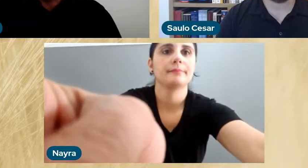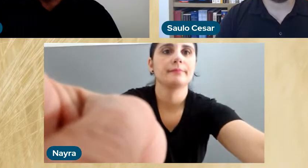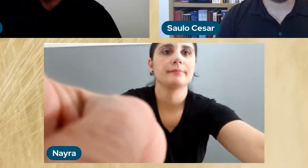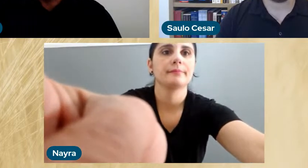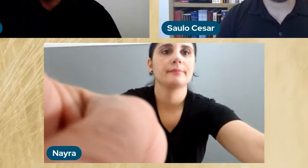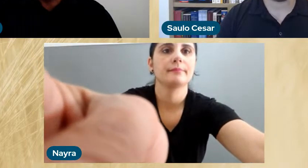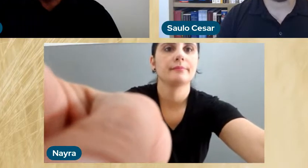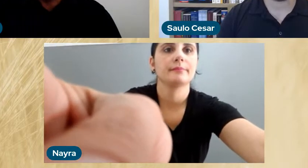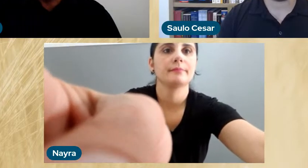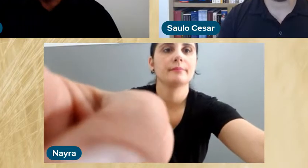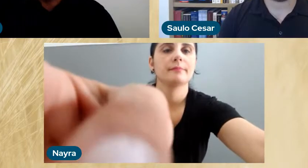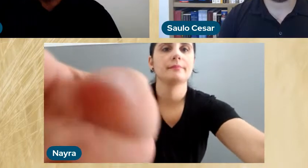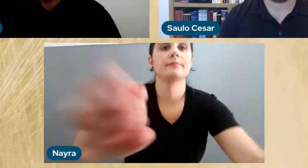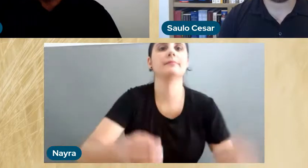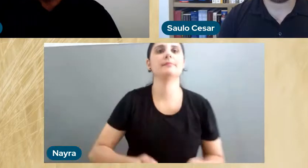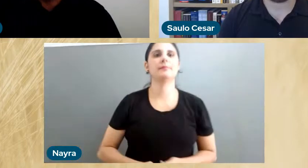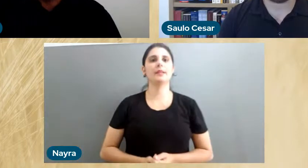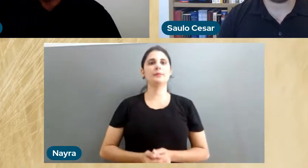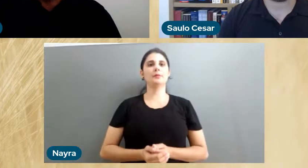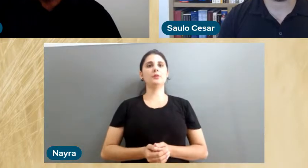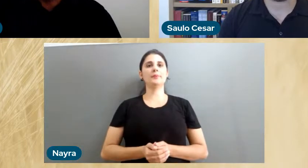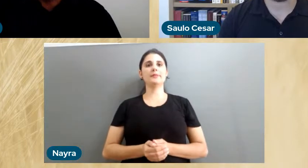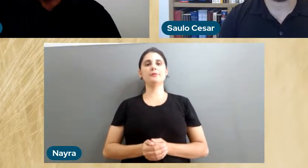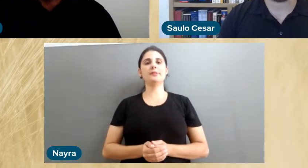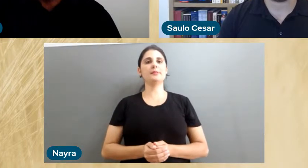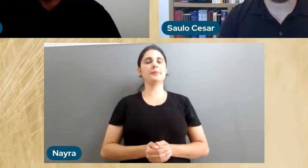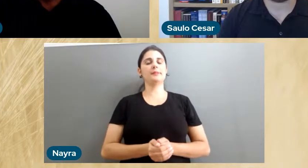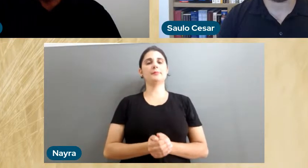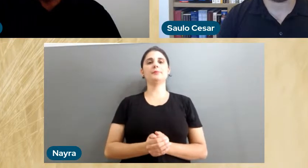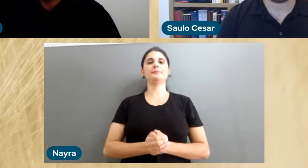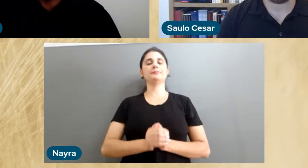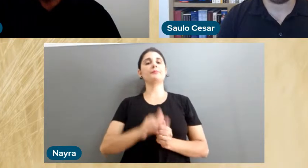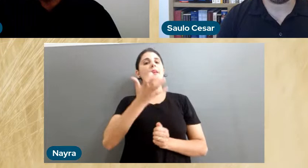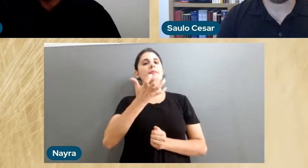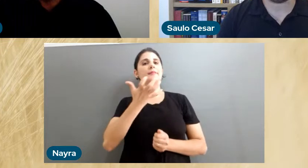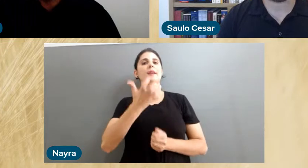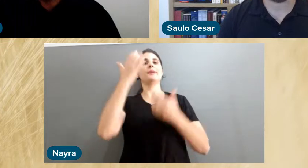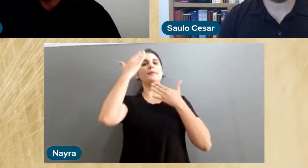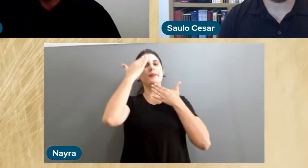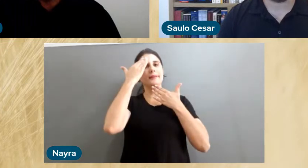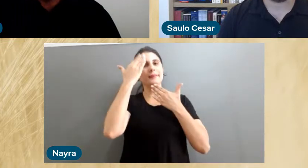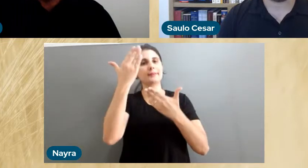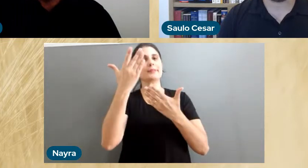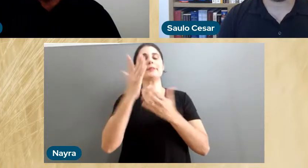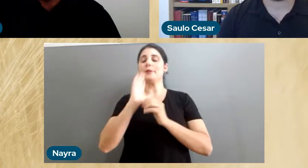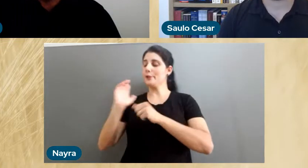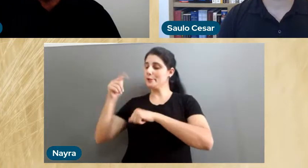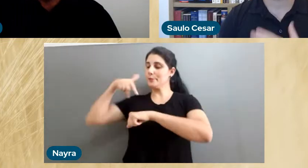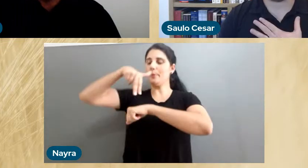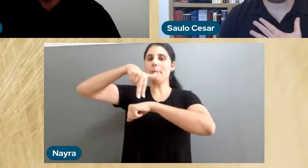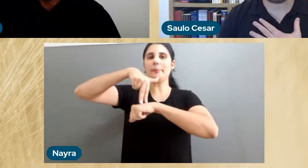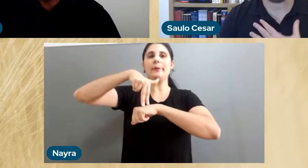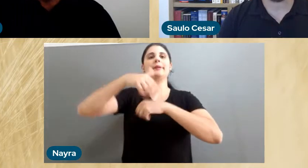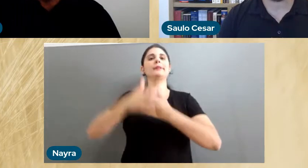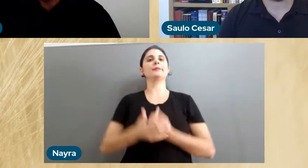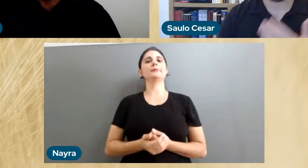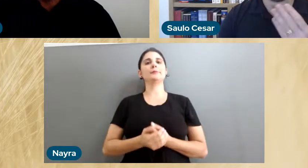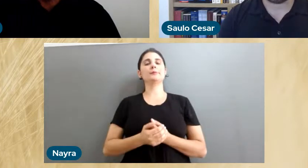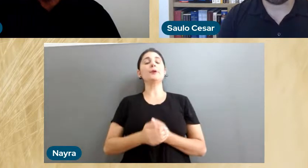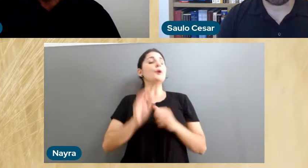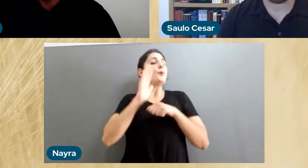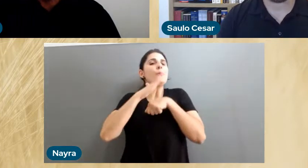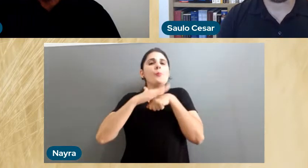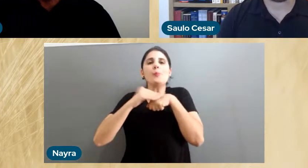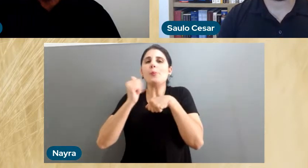importante, sobre os desafios da transição planetária, os desafios pessoais, o exemplo de Jesus, e dizer que nós temos muito carinho